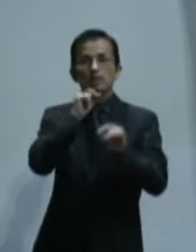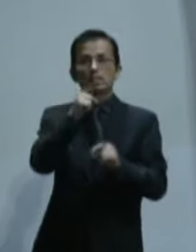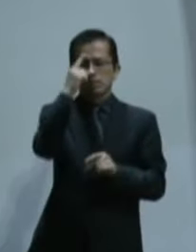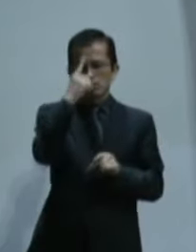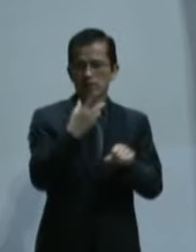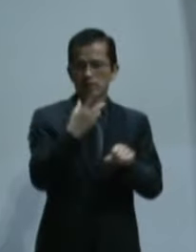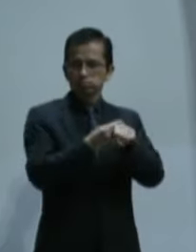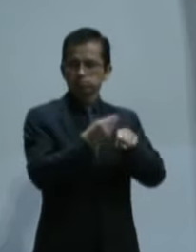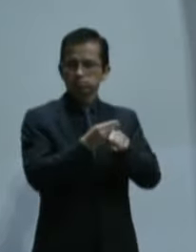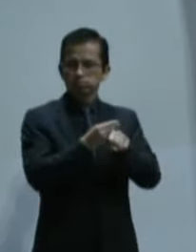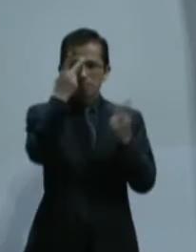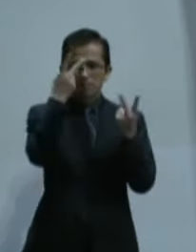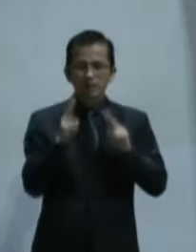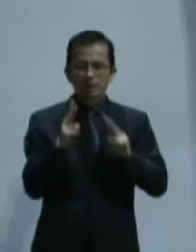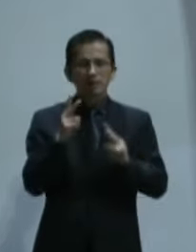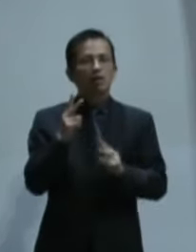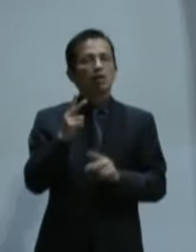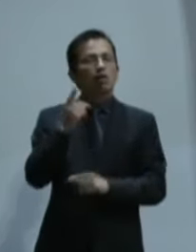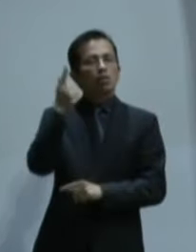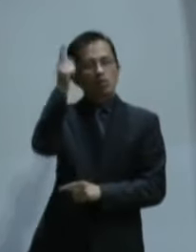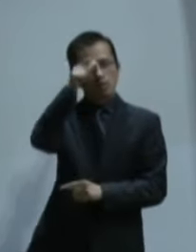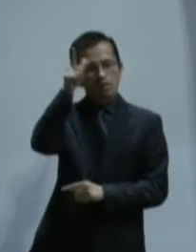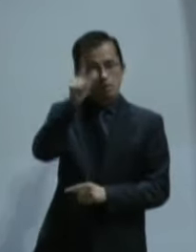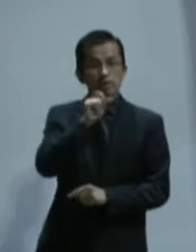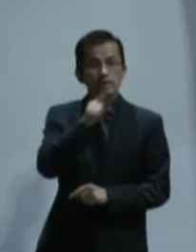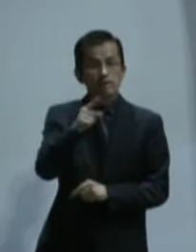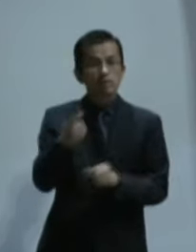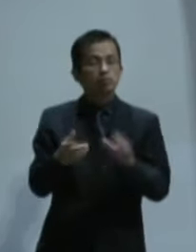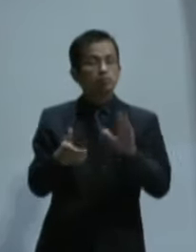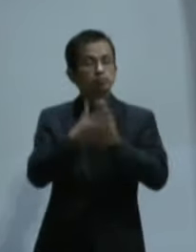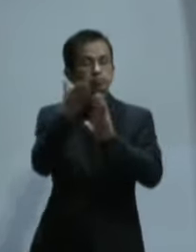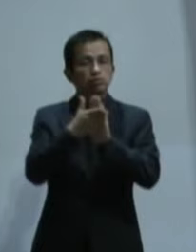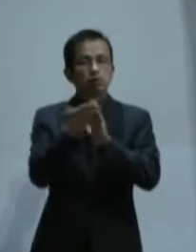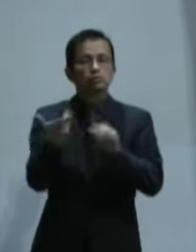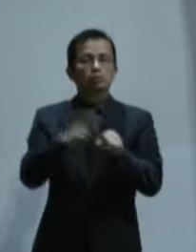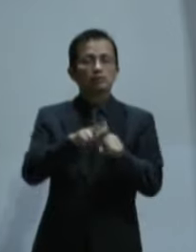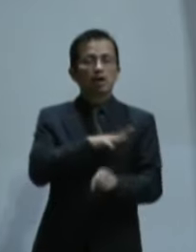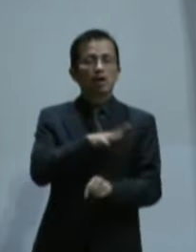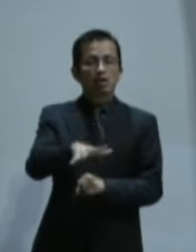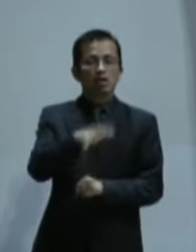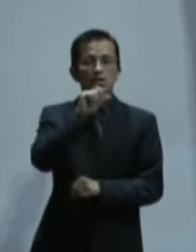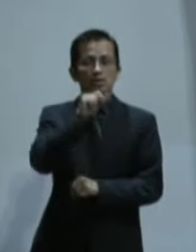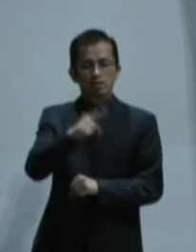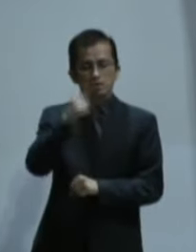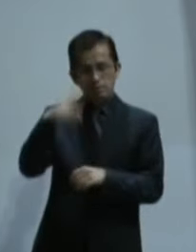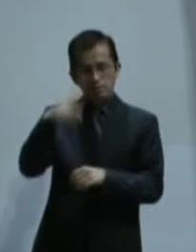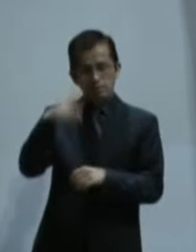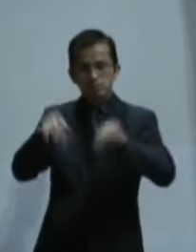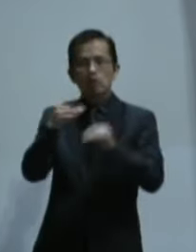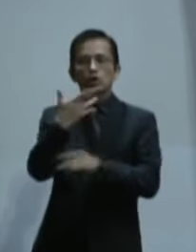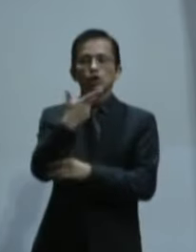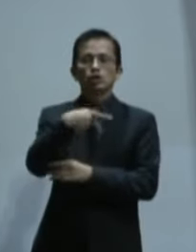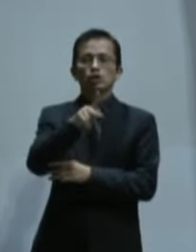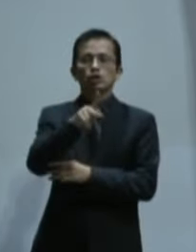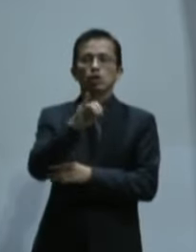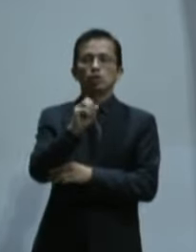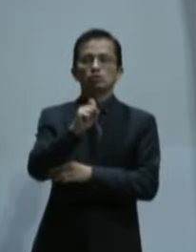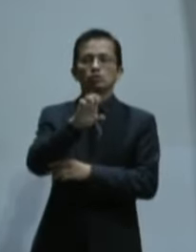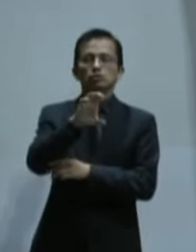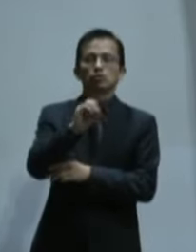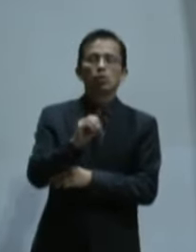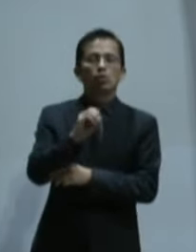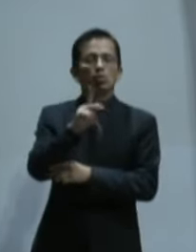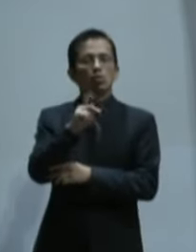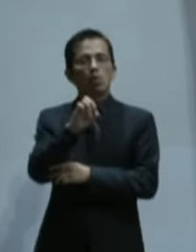Guadalupe la construcción del hospital general El manicomio de La Castañeda y el quiosco morisco que representó a México en el exposición